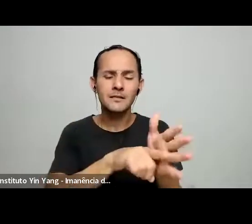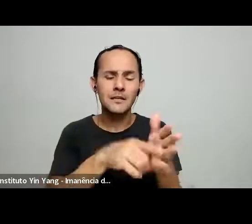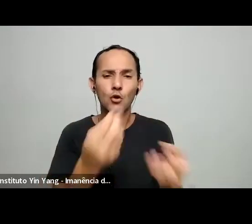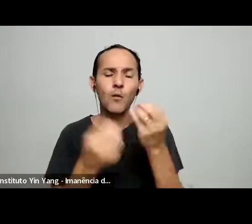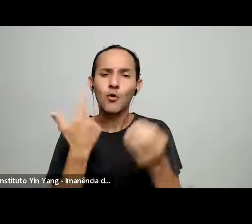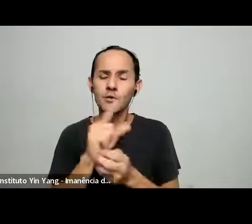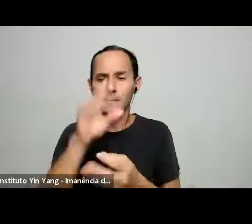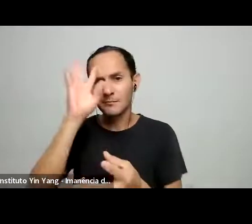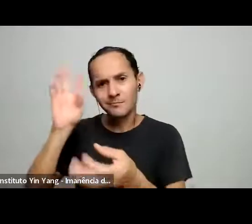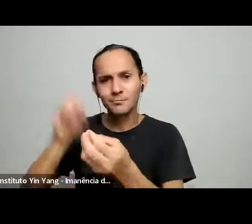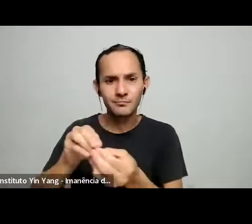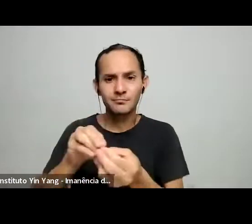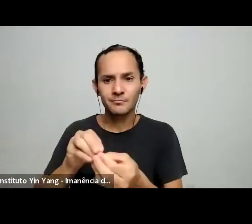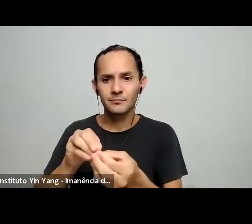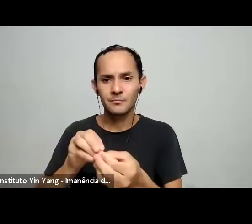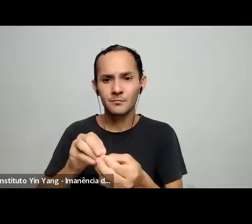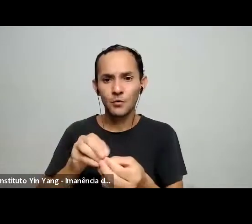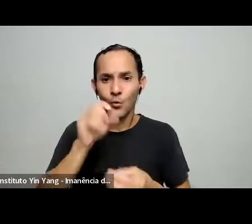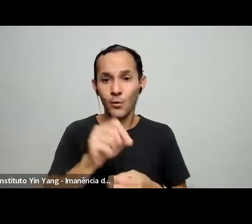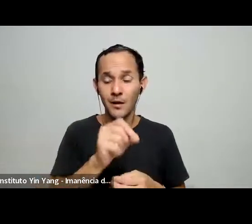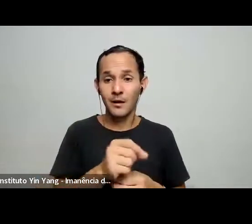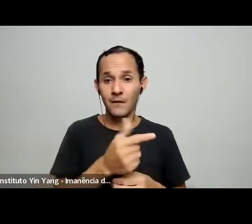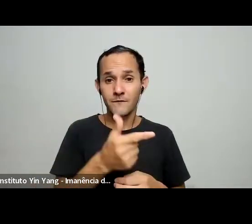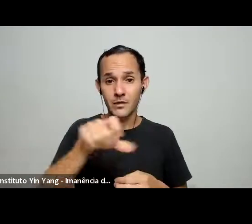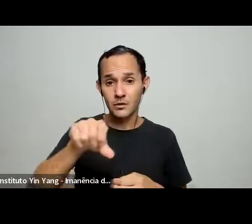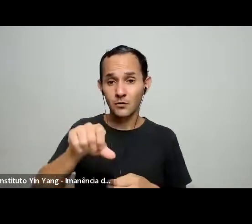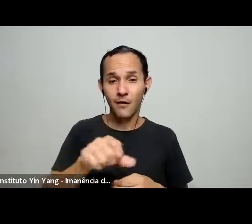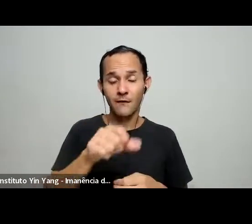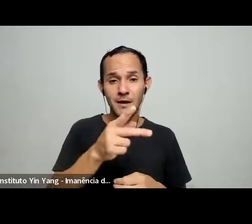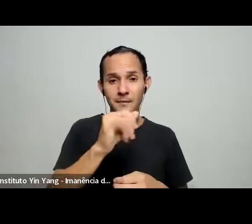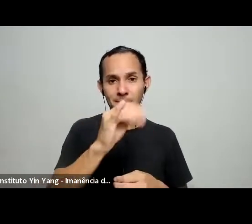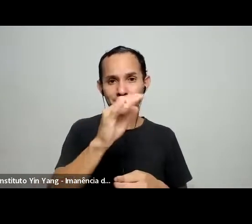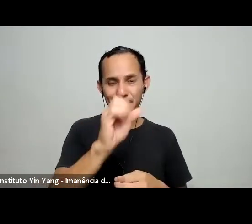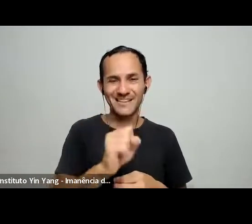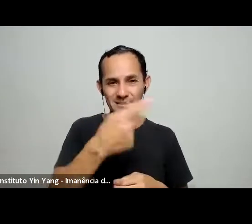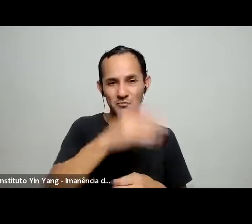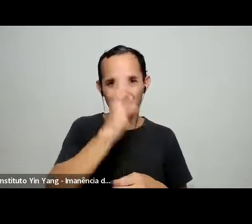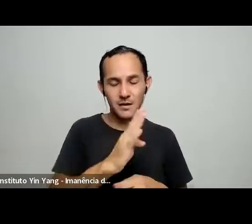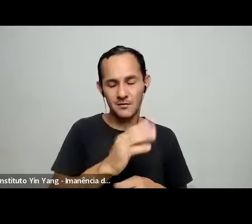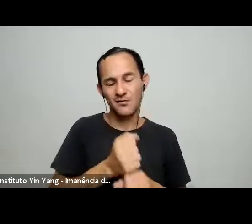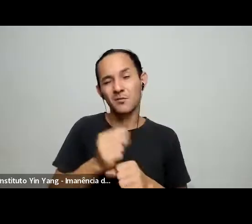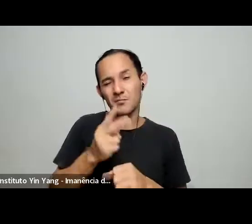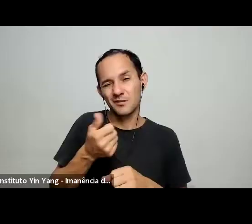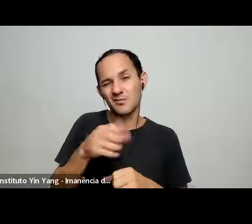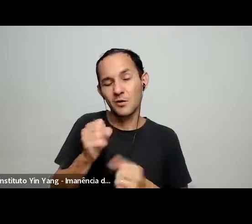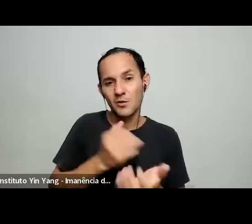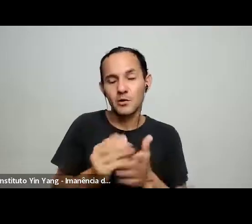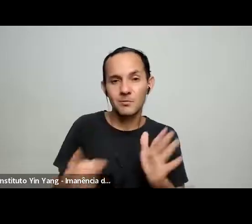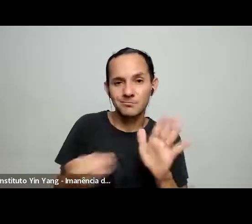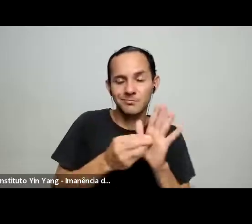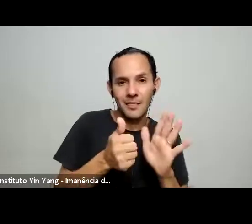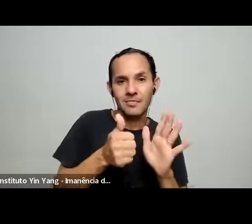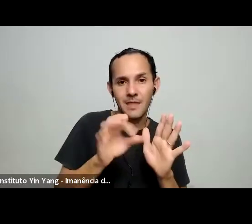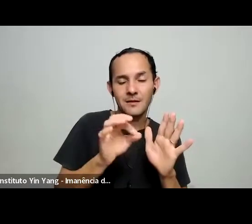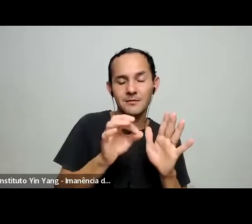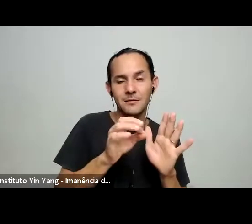à conclusão de que essas 29 PICs que hoje nós temos, a partir de 2018, foram incorporadas mais 10 PICs, então nós